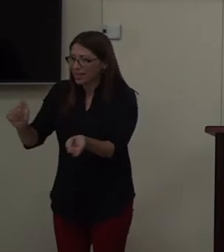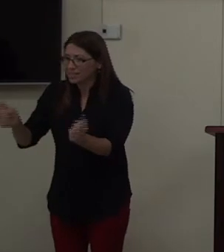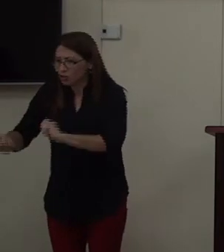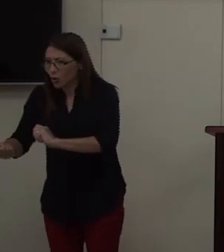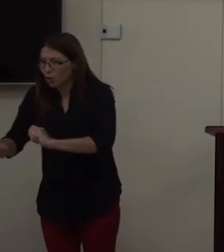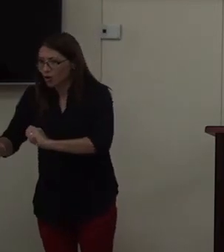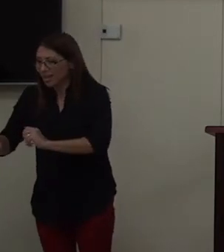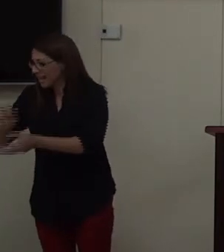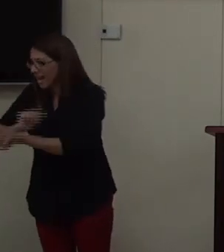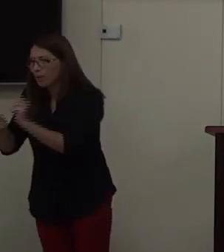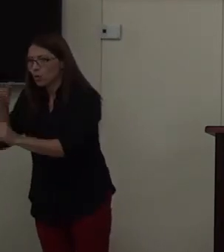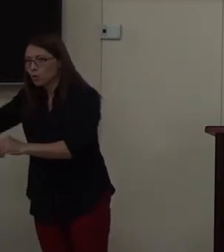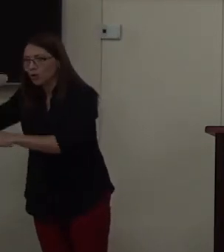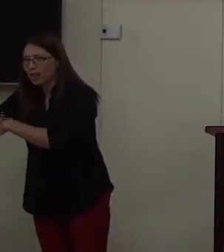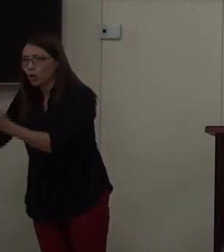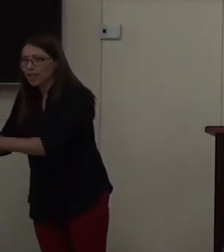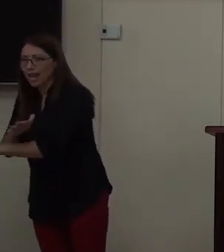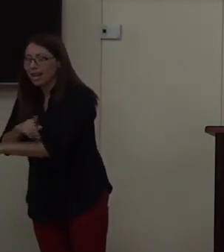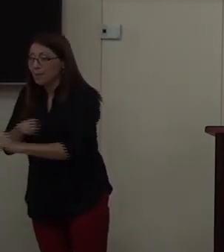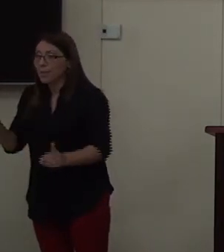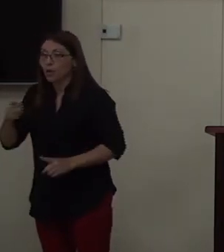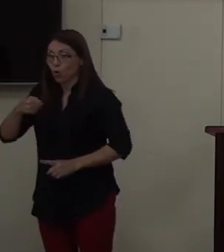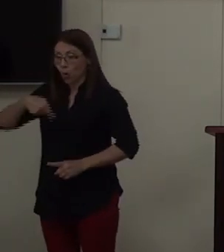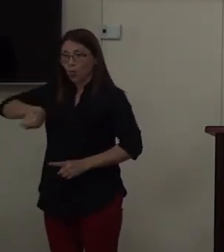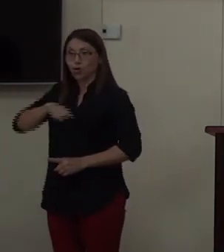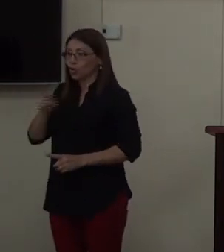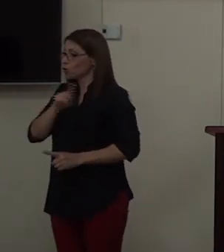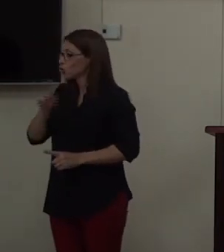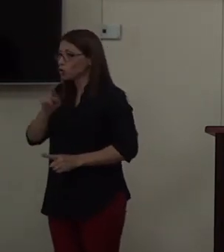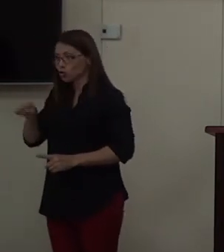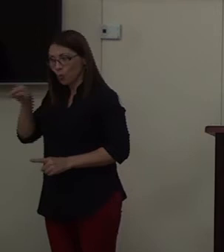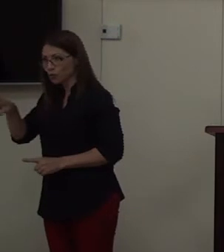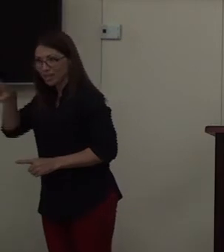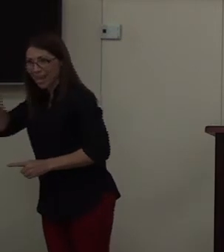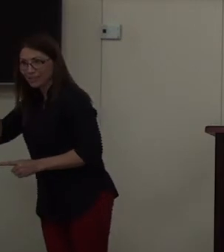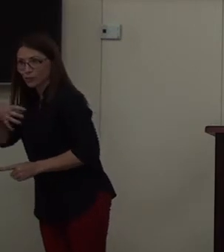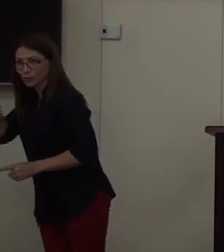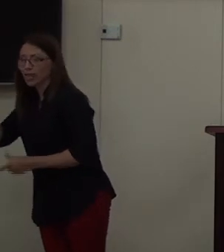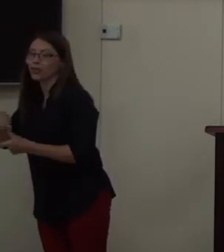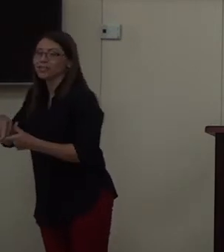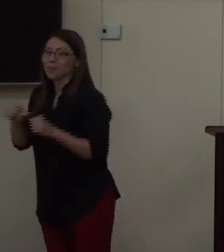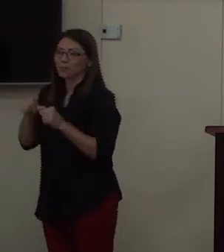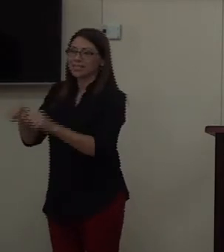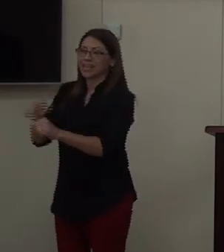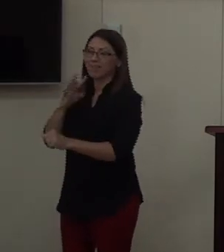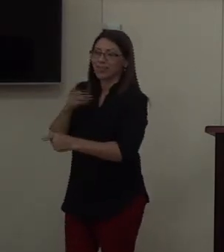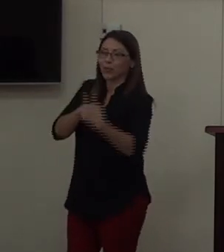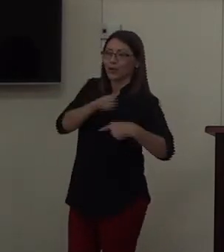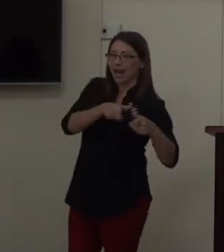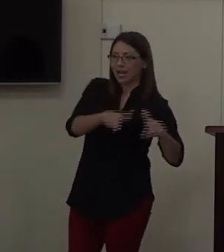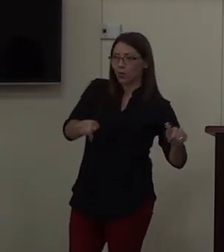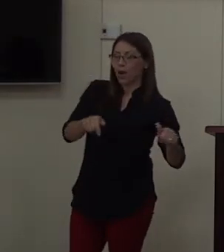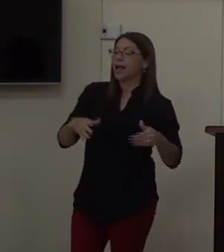total. Pero, como no somos de esto, vamos a seguir hablando la lengua. Y comunidades bilingües, además, que eso es lo